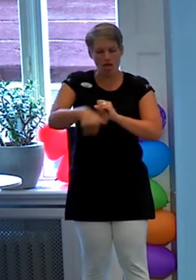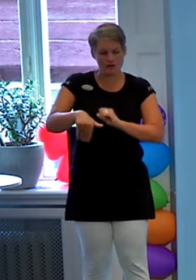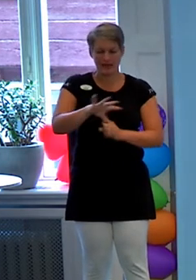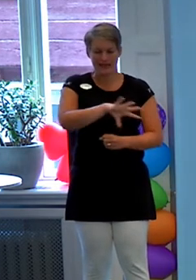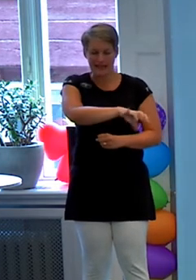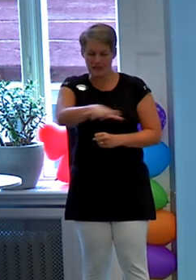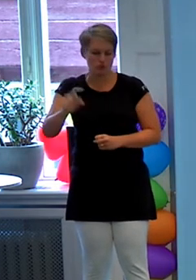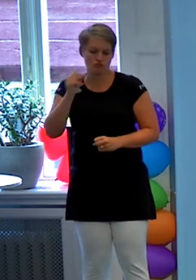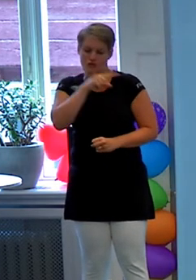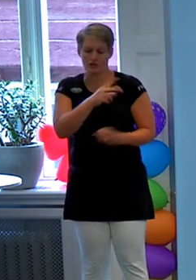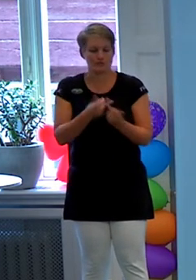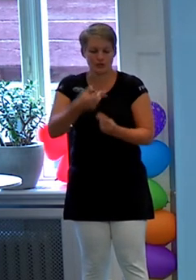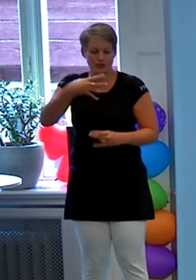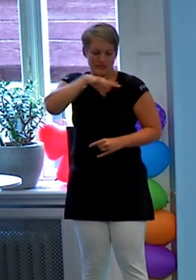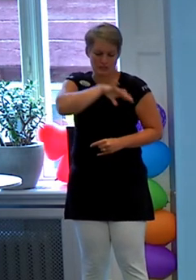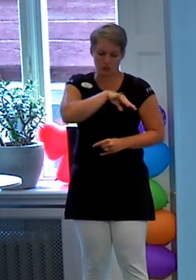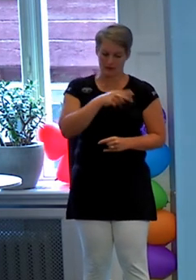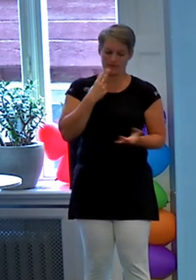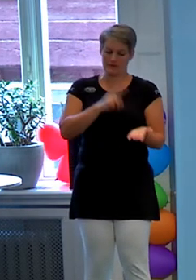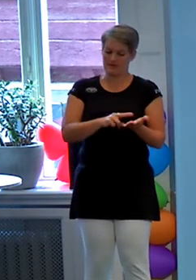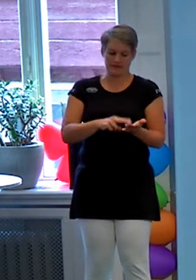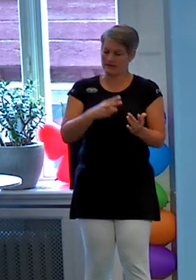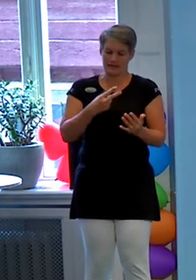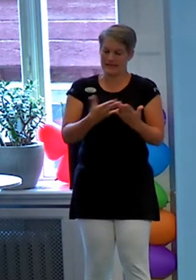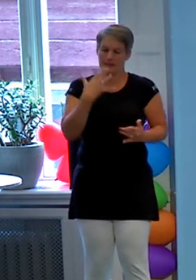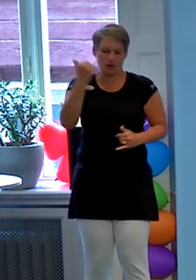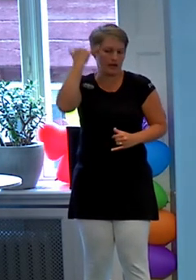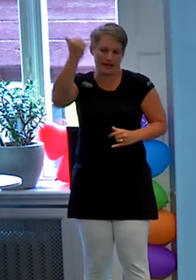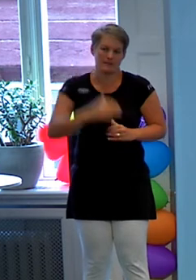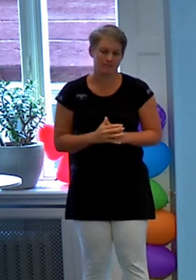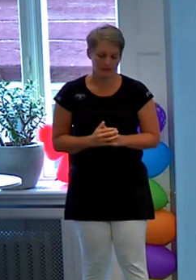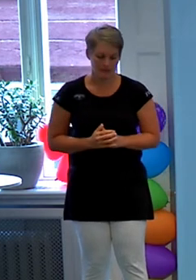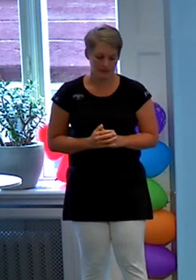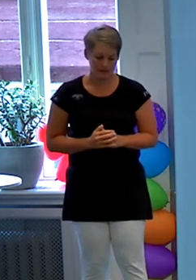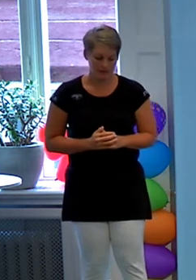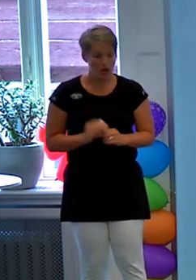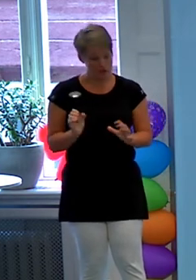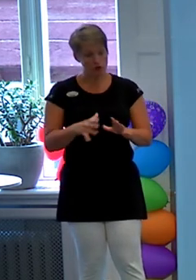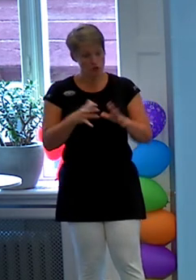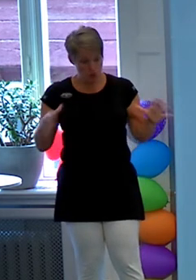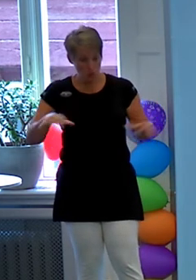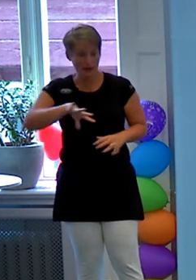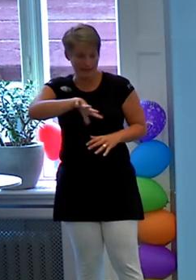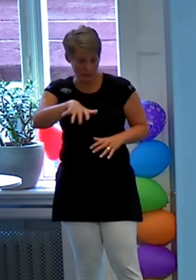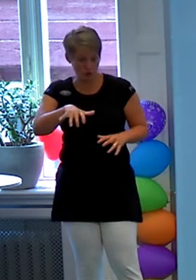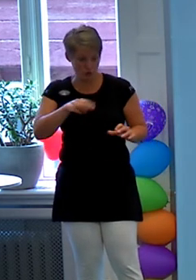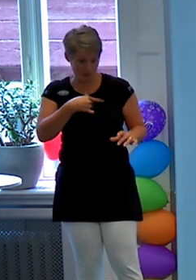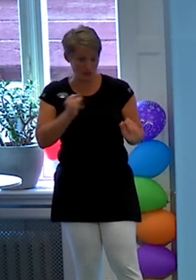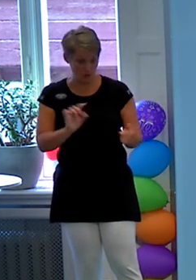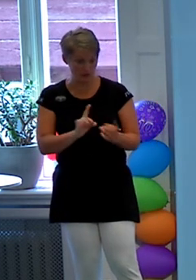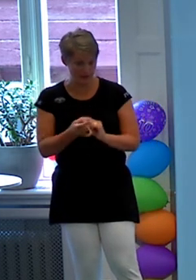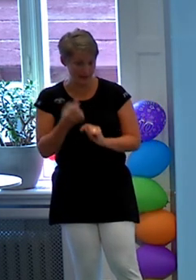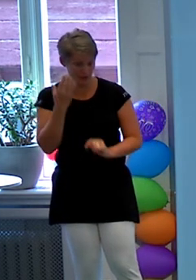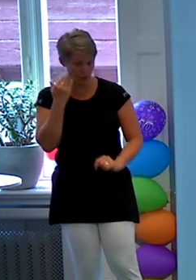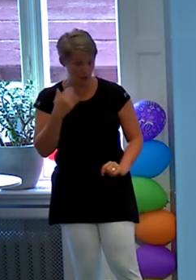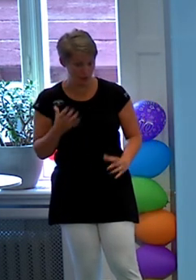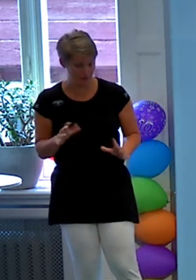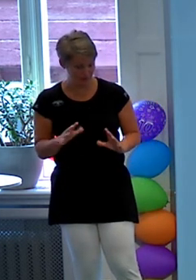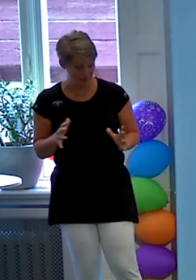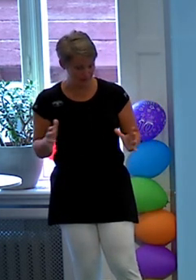tror det har historien visat att det var ingen bra idé. Nej, det var en väldigt stor region ni var på väg. Och... Ja,